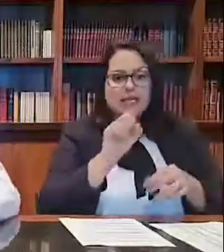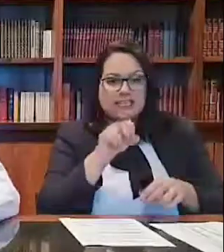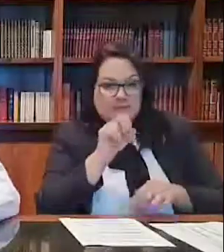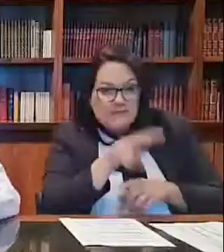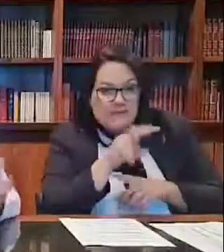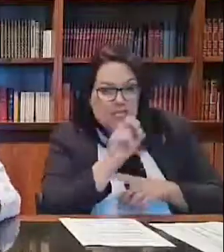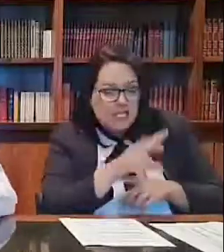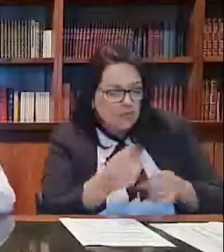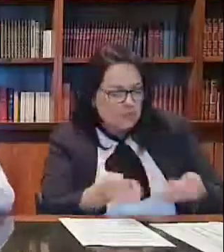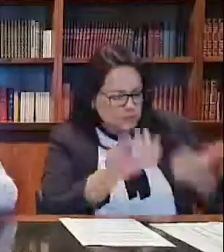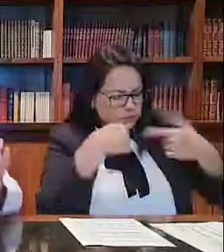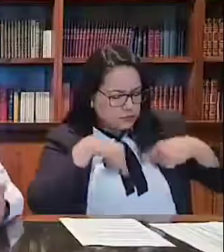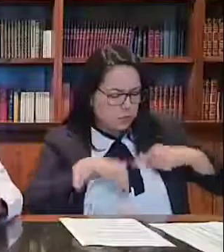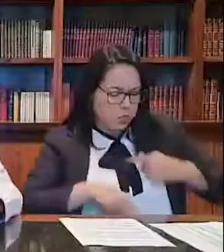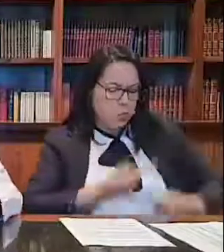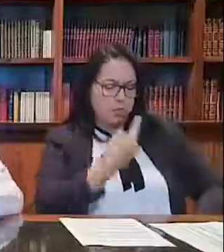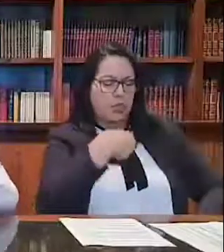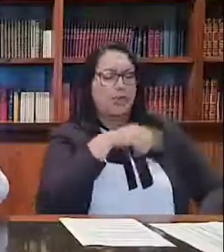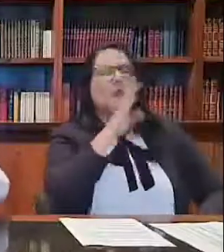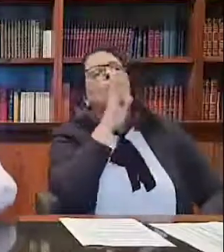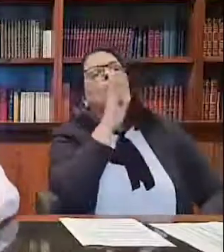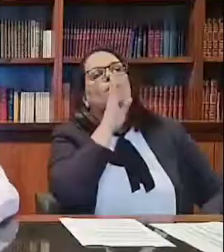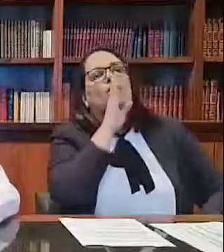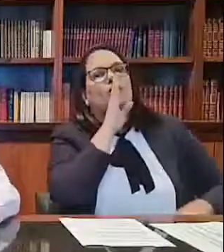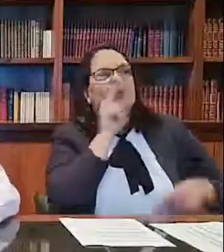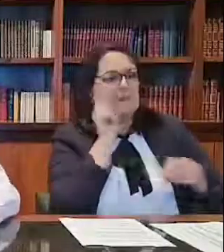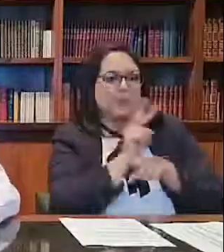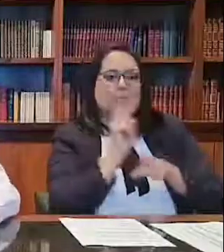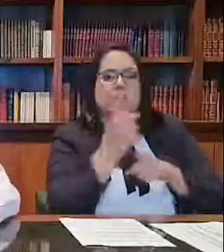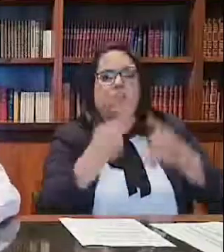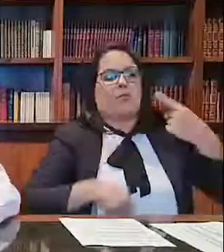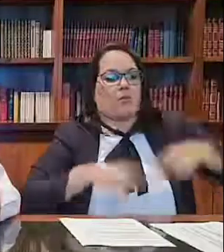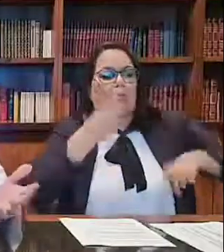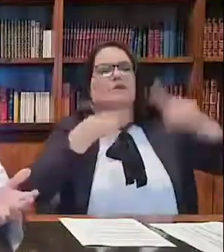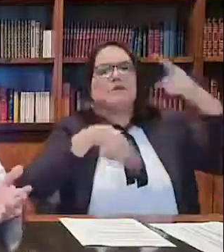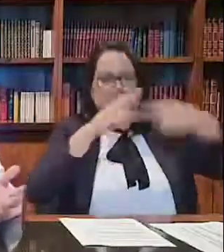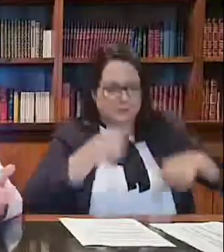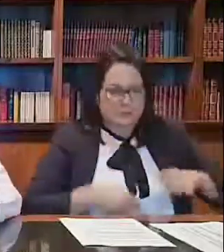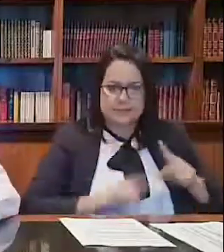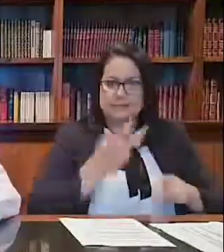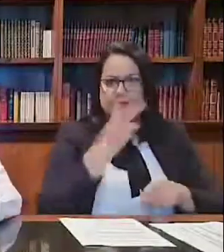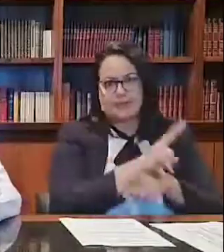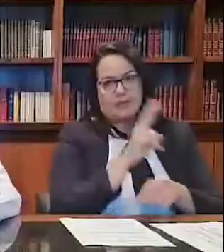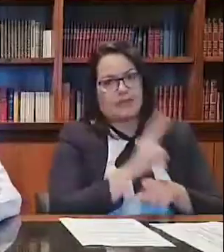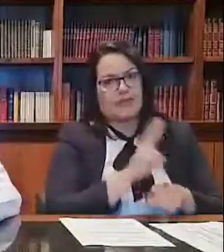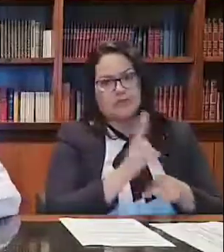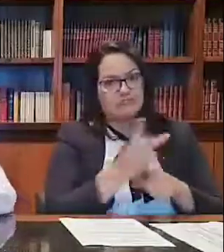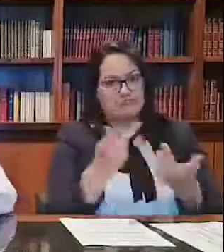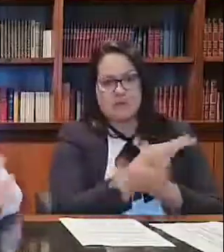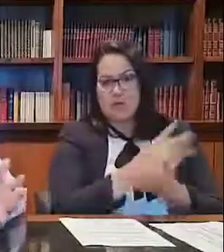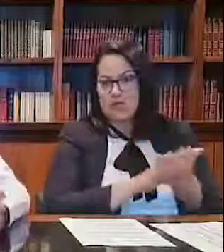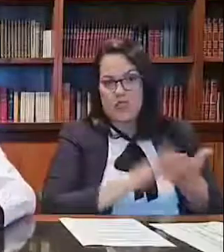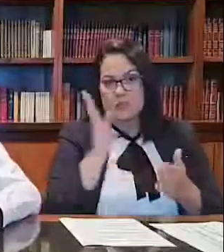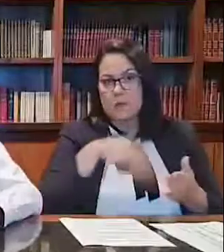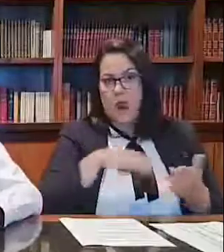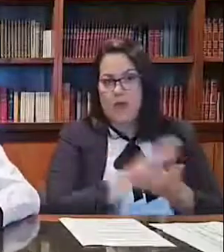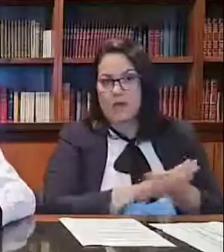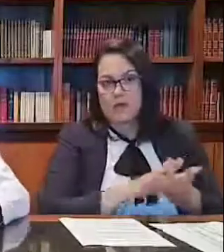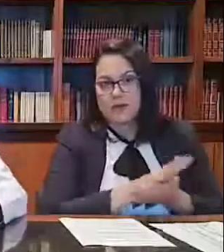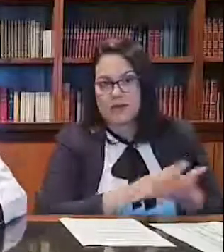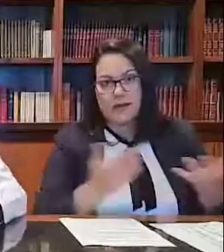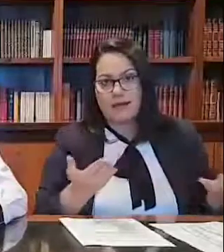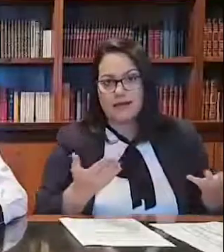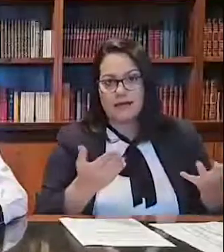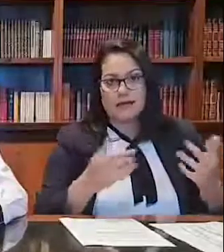ativado injeta na pessoa organismo detecta aquele cliente Costa aquilo e obviamente não causa nenhum mal a pessoa né pessoa alguma